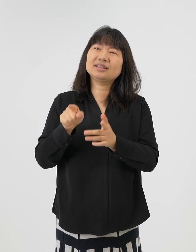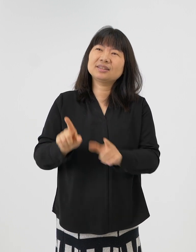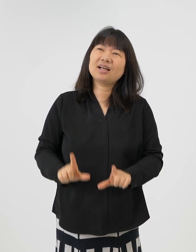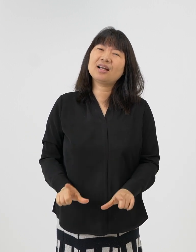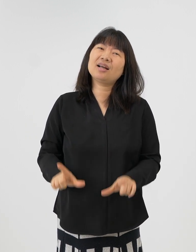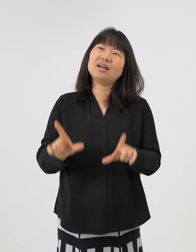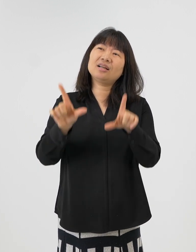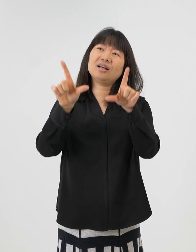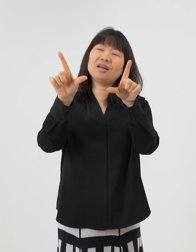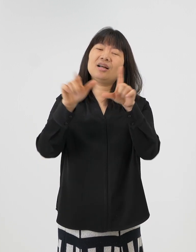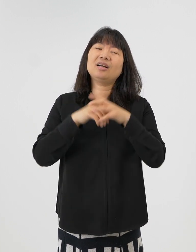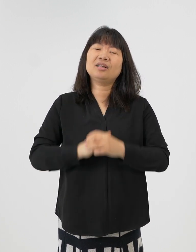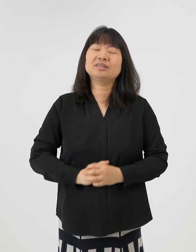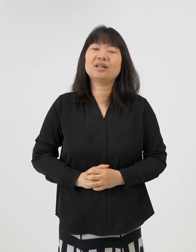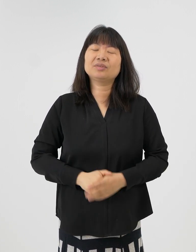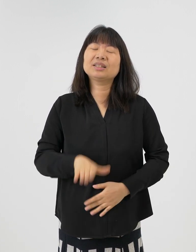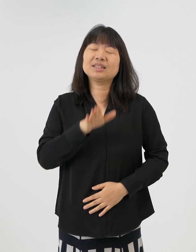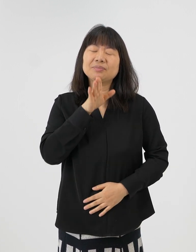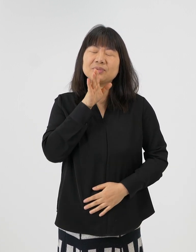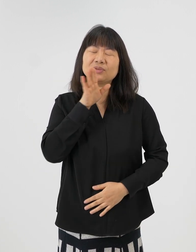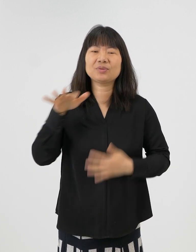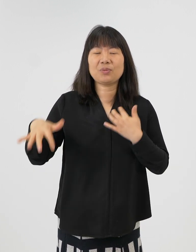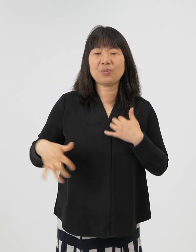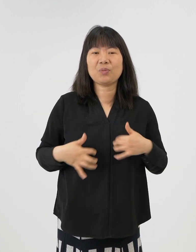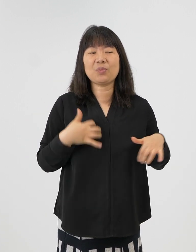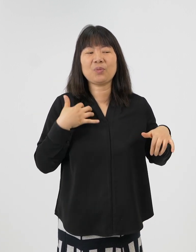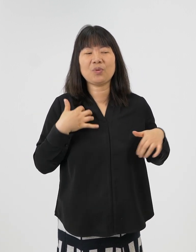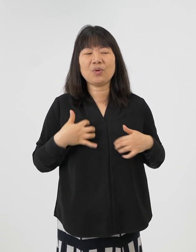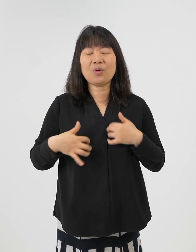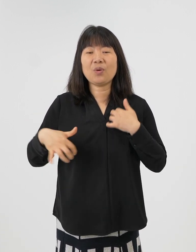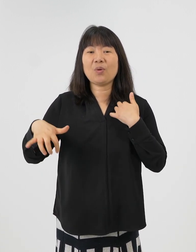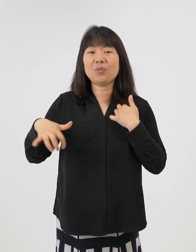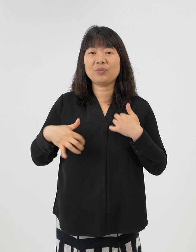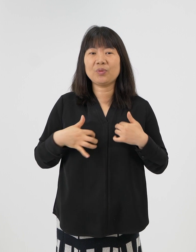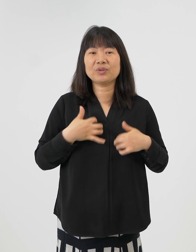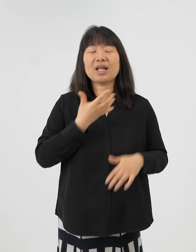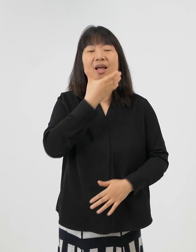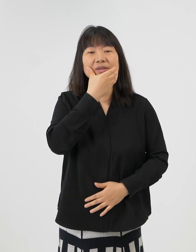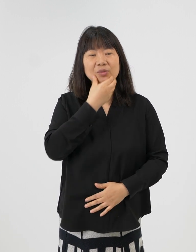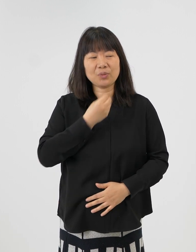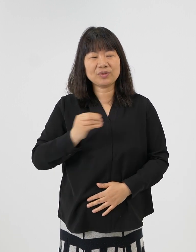받은 그날 참 기쁘고